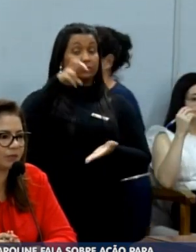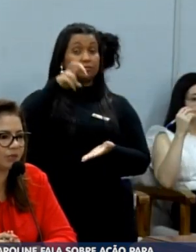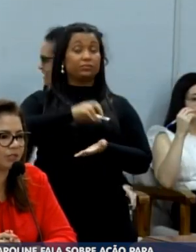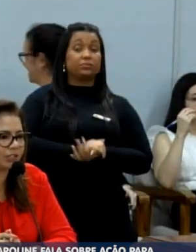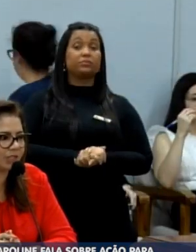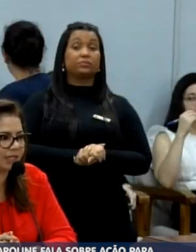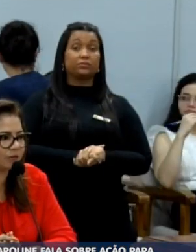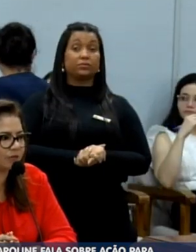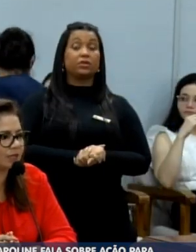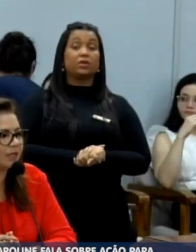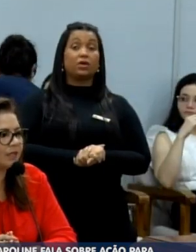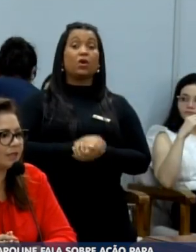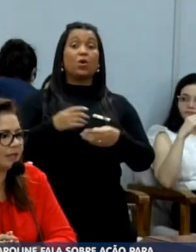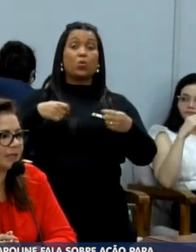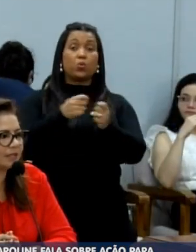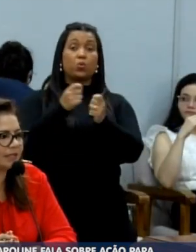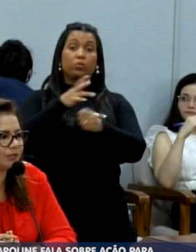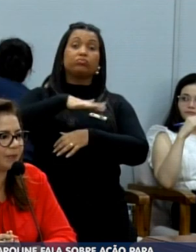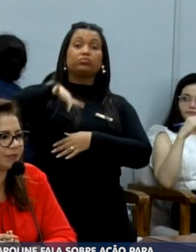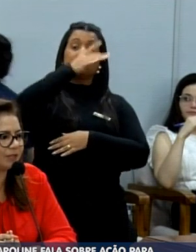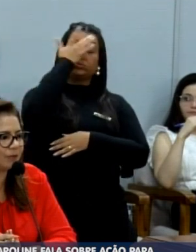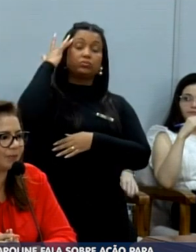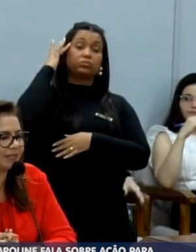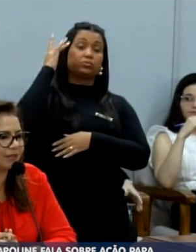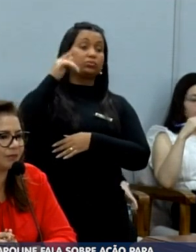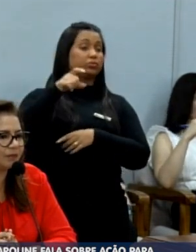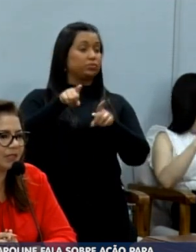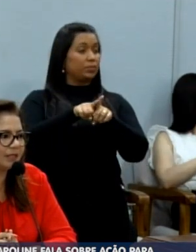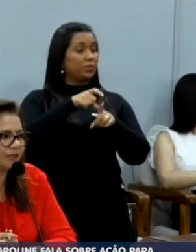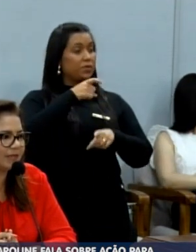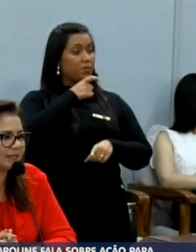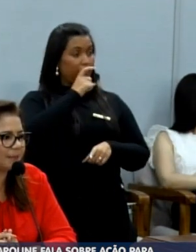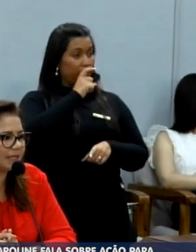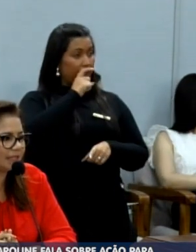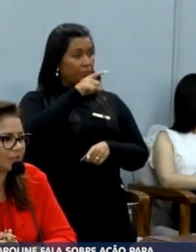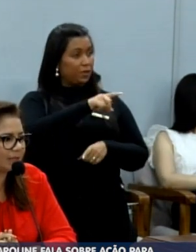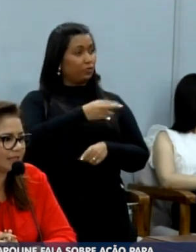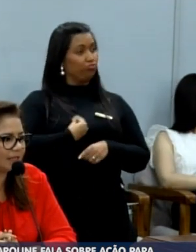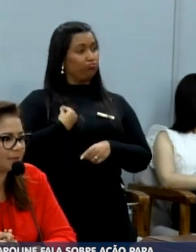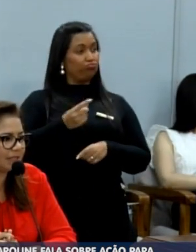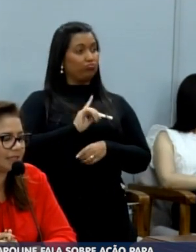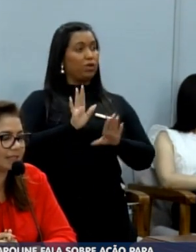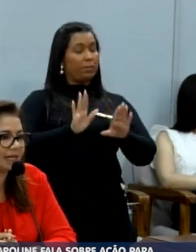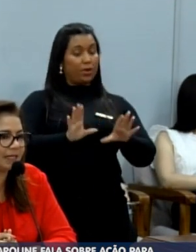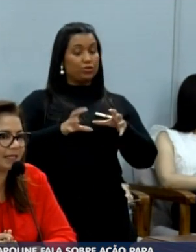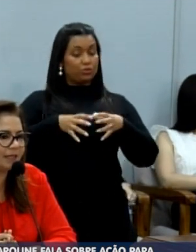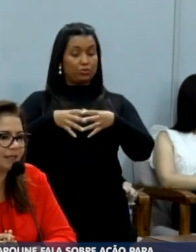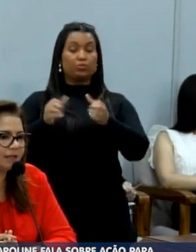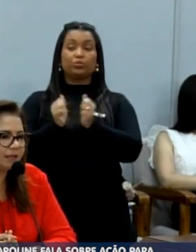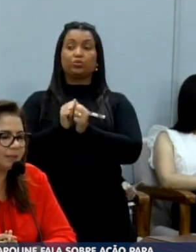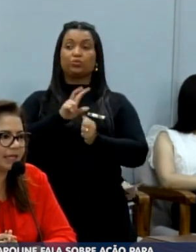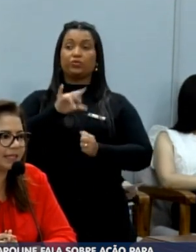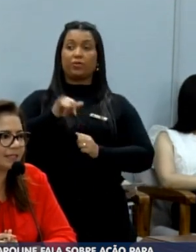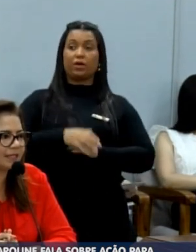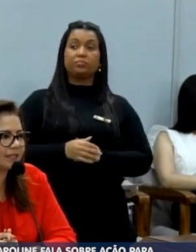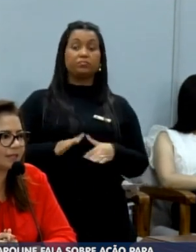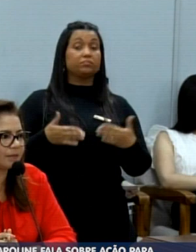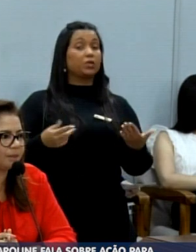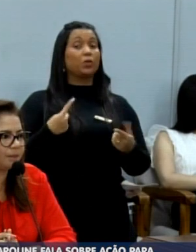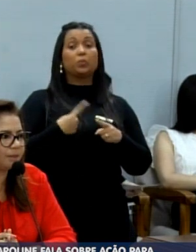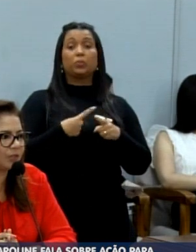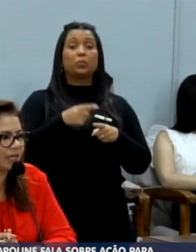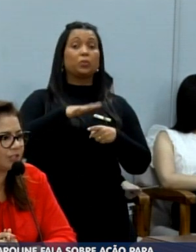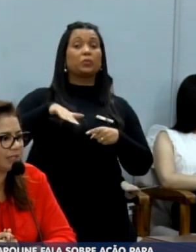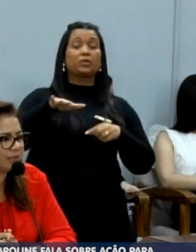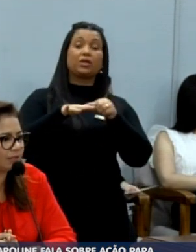de podadores jardineiros, né, presidente Pedro da comissão, não vai estar presente, mas a equipe dele estará ali, para que